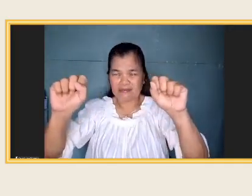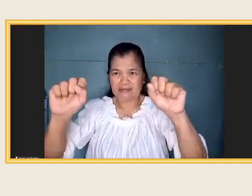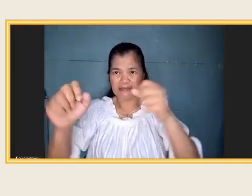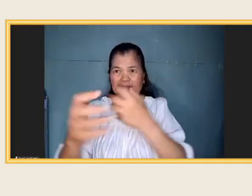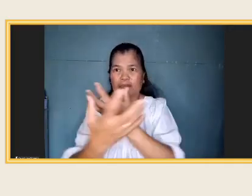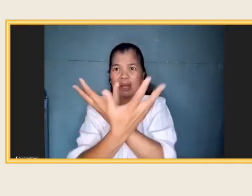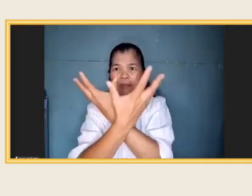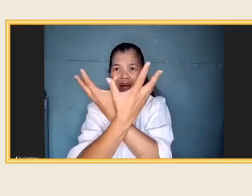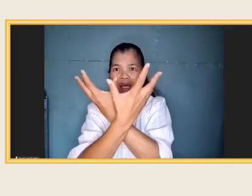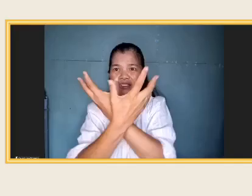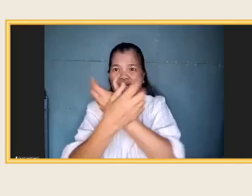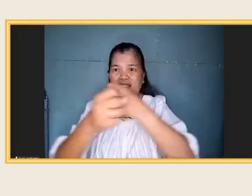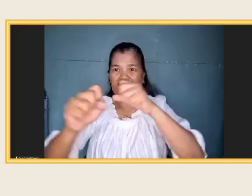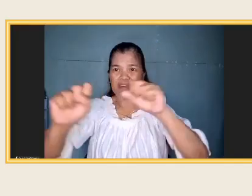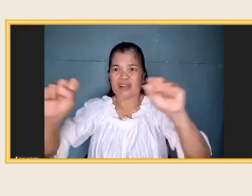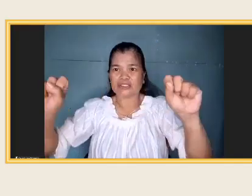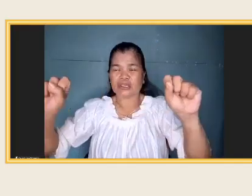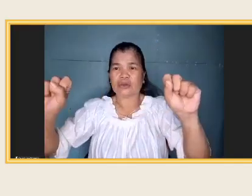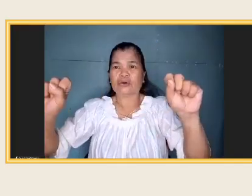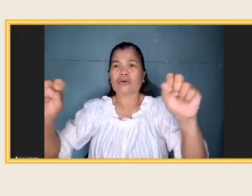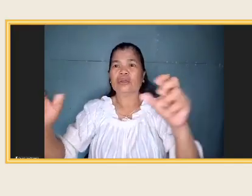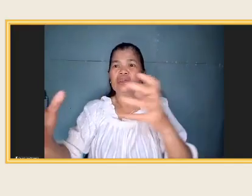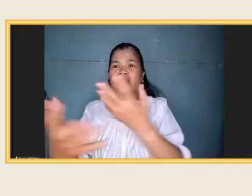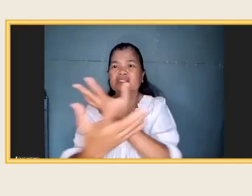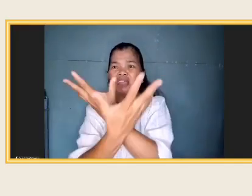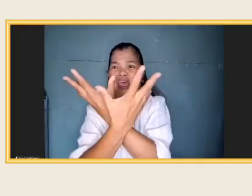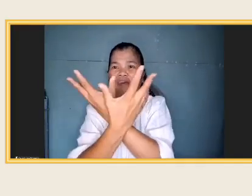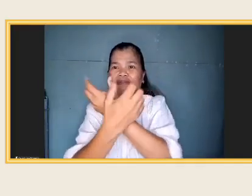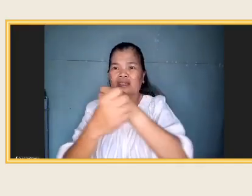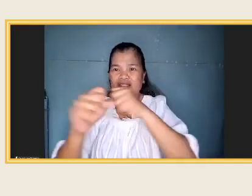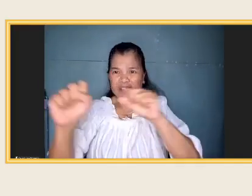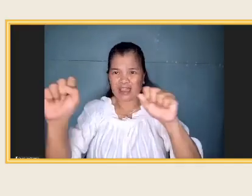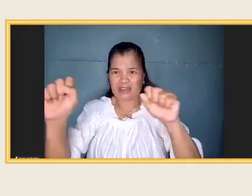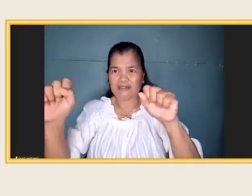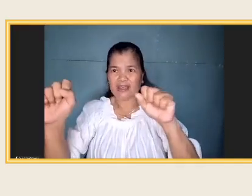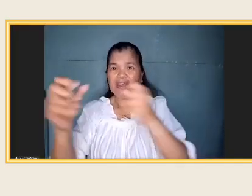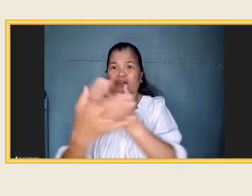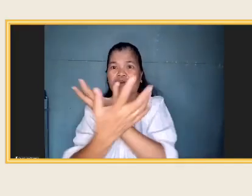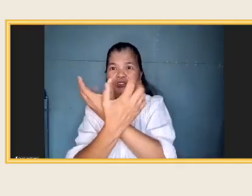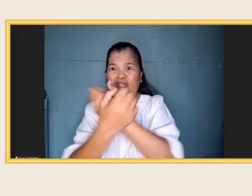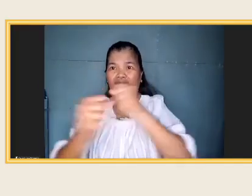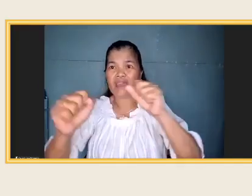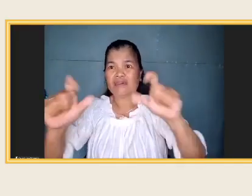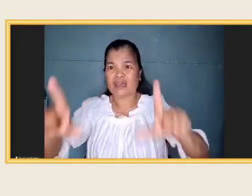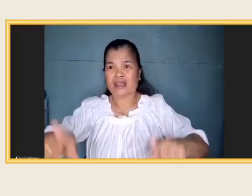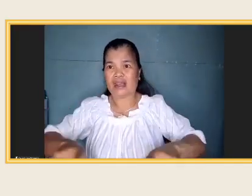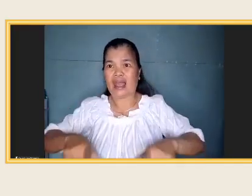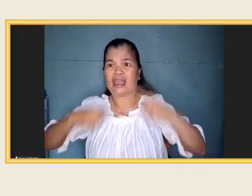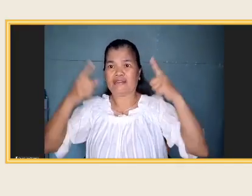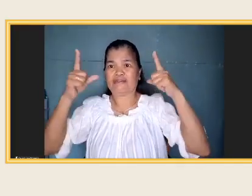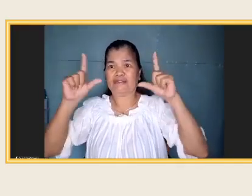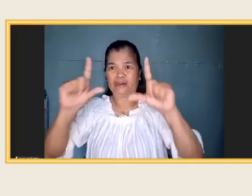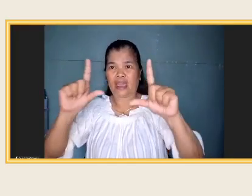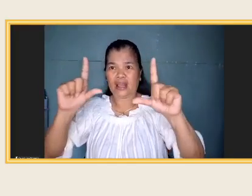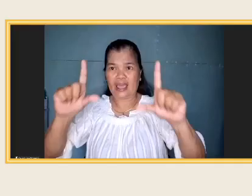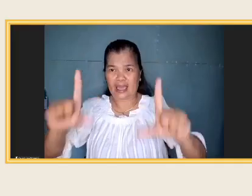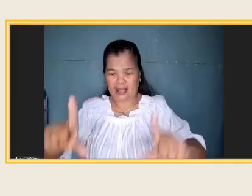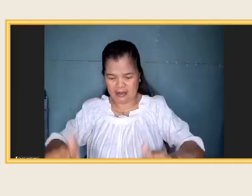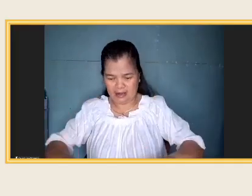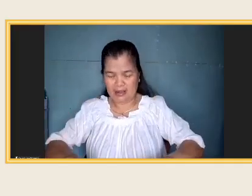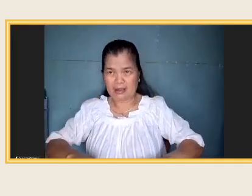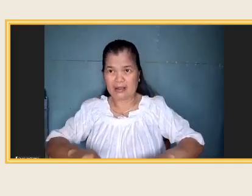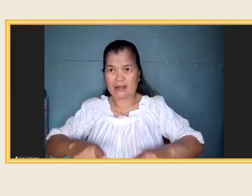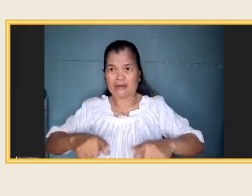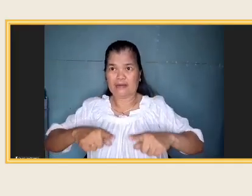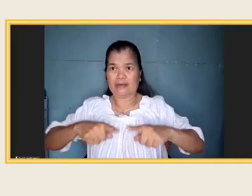save. Para-parehas ang sign. Rescue, save, save. Or save life. Yung L